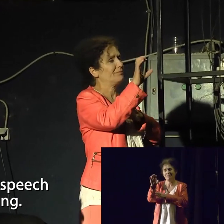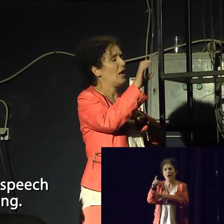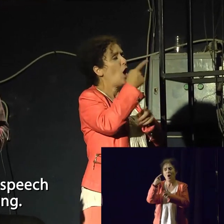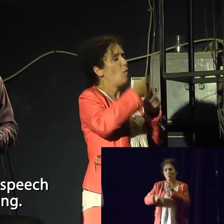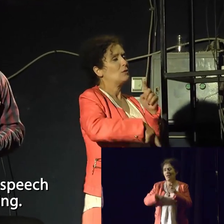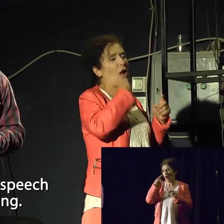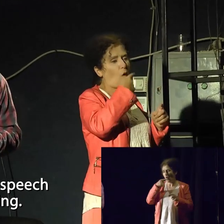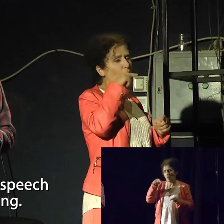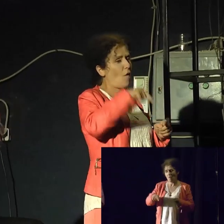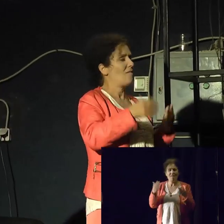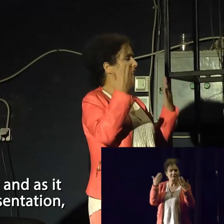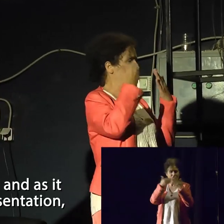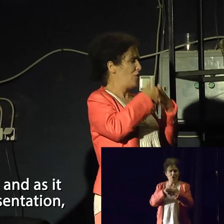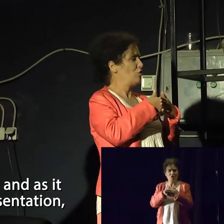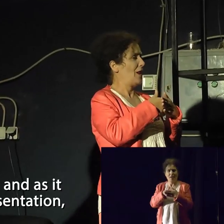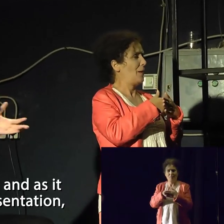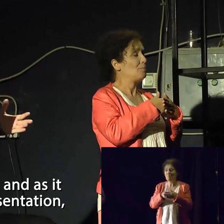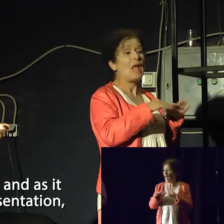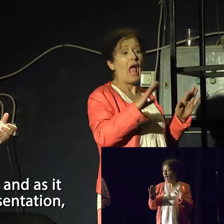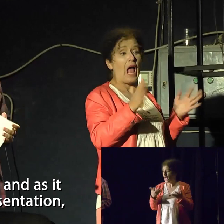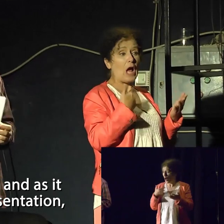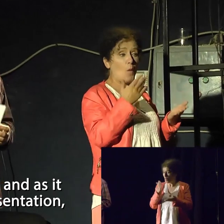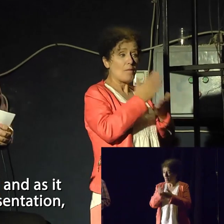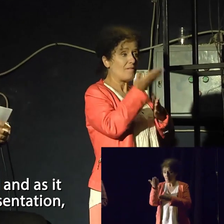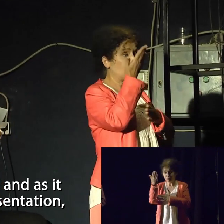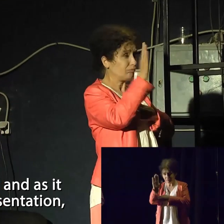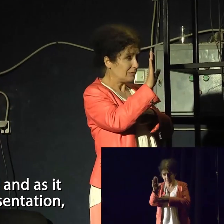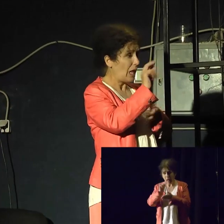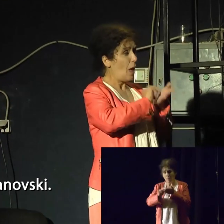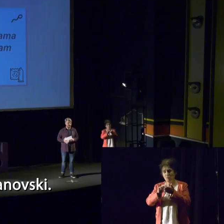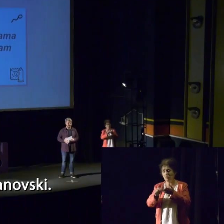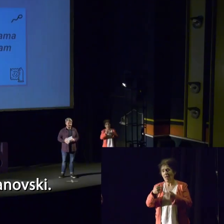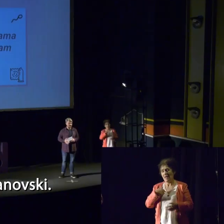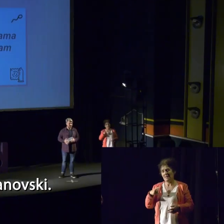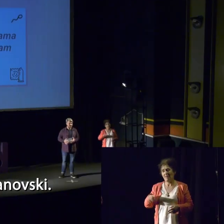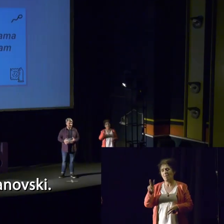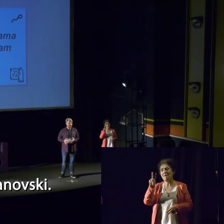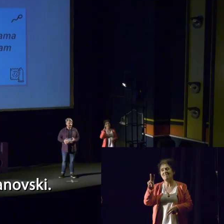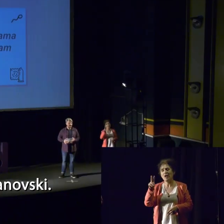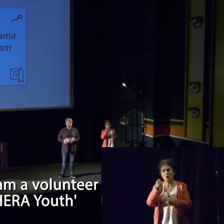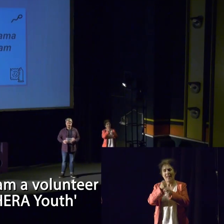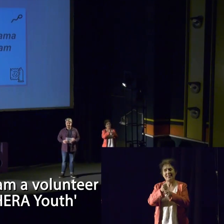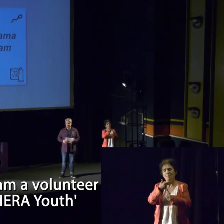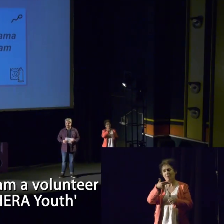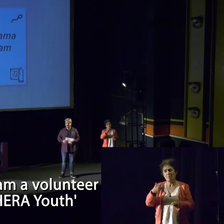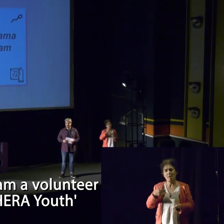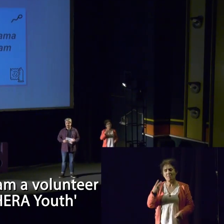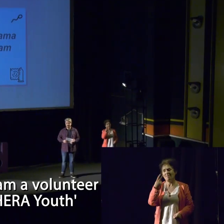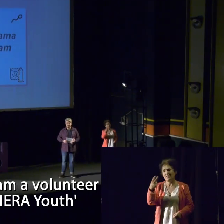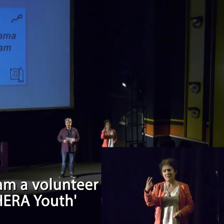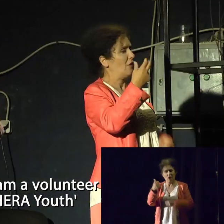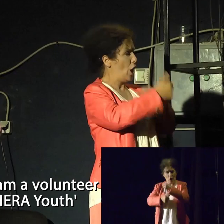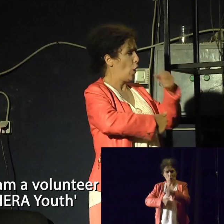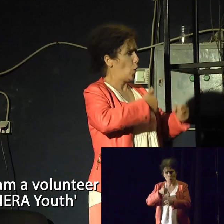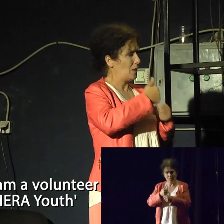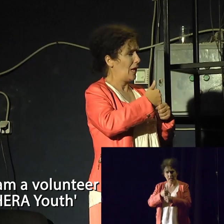говор за оваа вечер. Како што бев представена, како што пишува и на презентацијата, јас сум Виктор Дамјановски, инаку имам 22